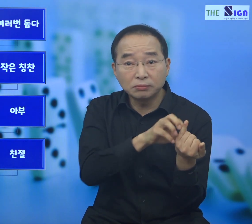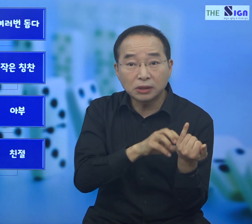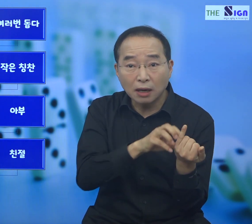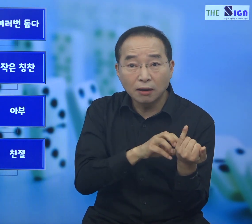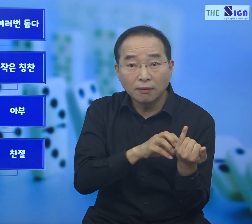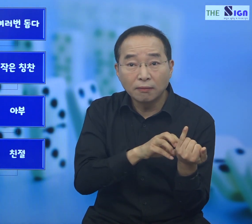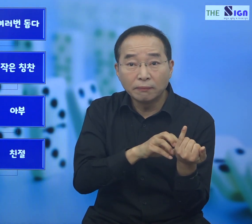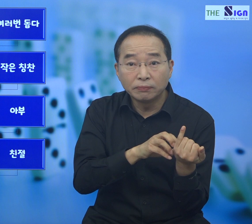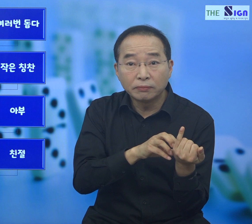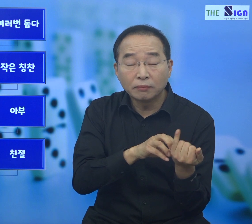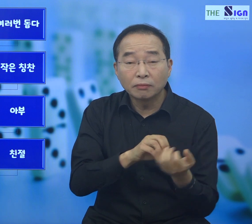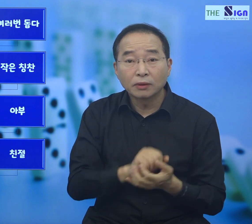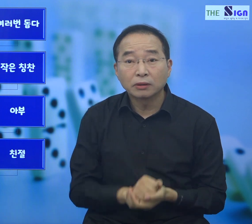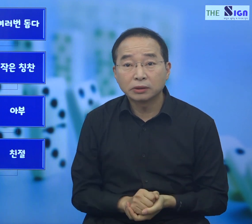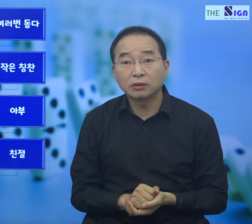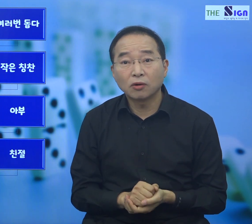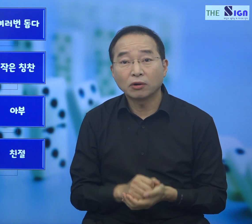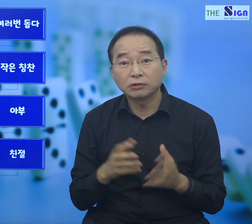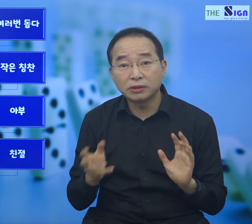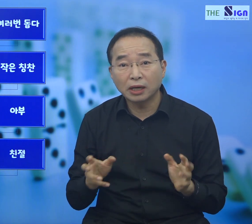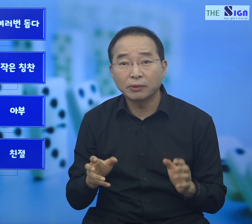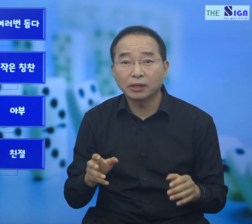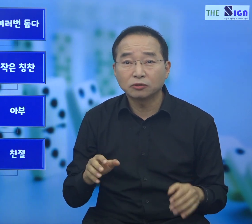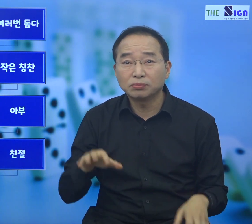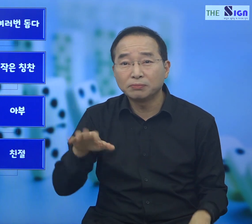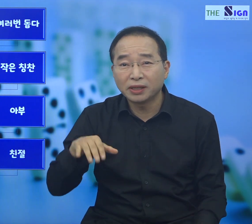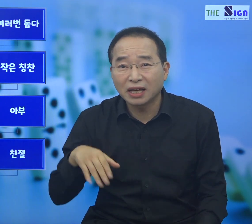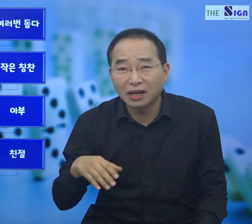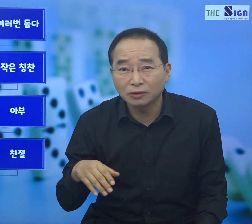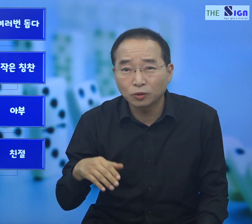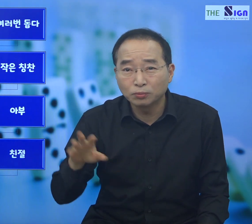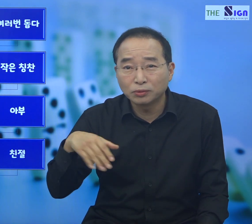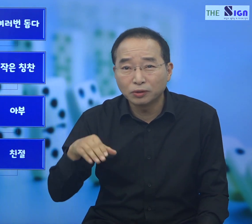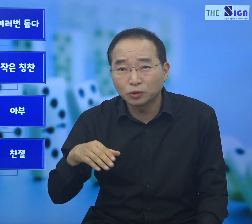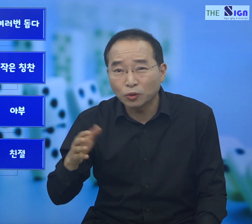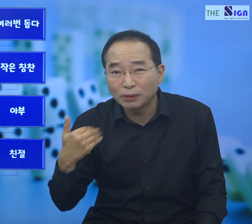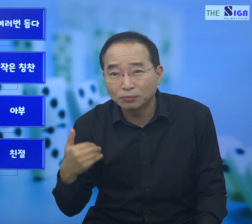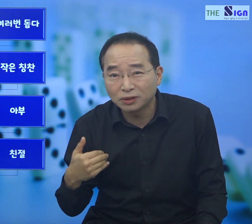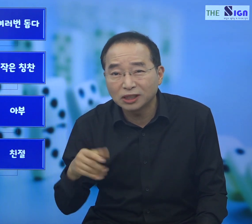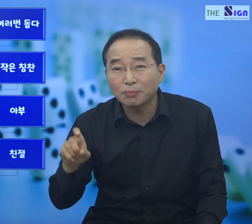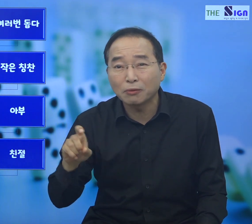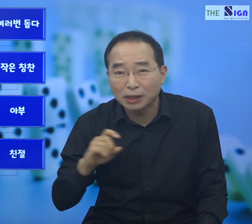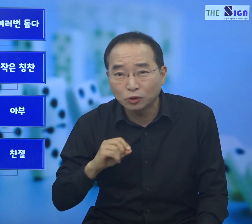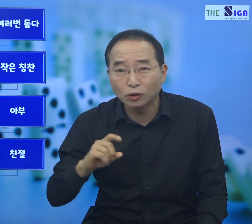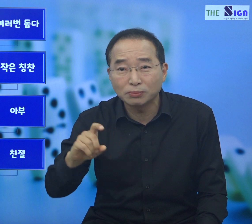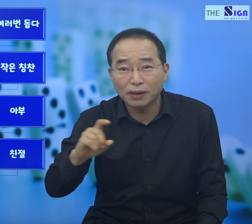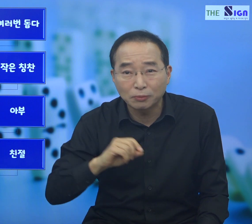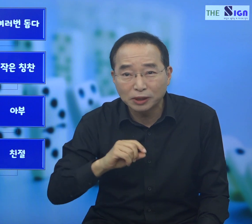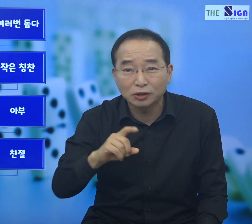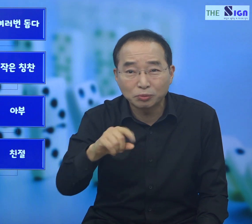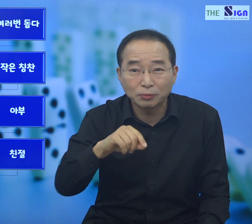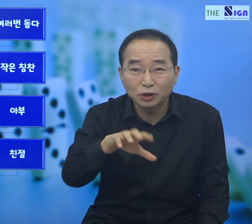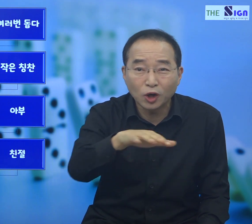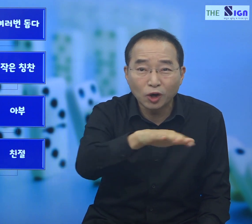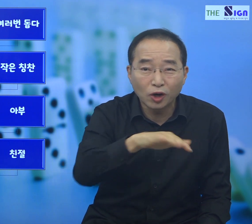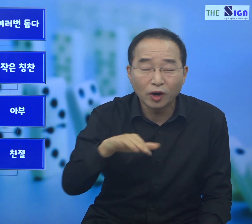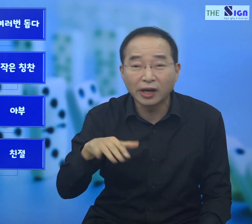씁니다. 그리고 어떤 사람이 와가지고 민폐, 야, 조금만 10만원만 줘, 10만원만 줘, 10만원만 줘,